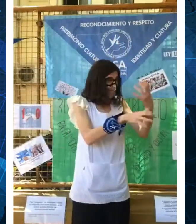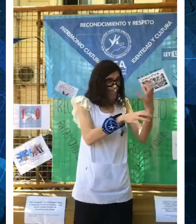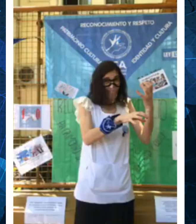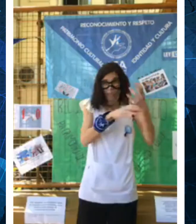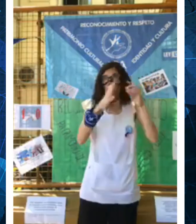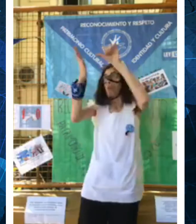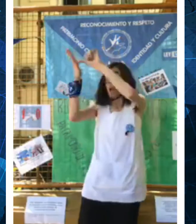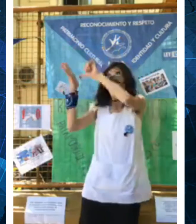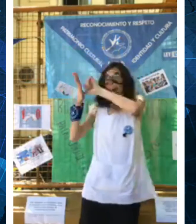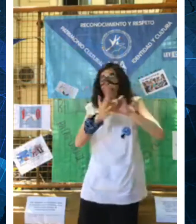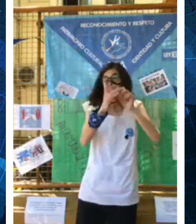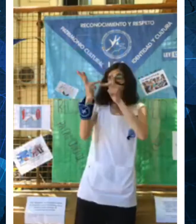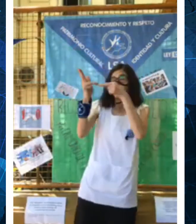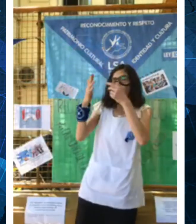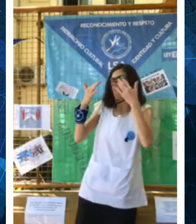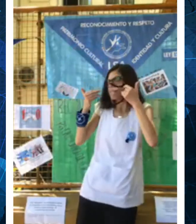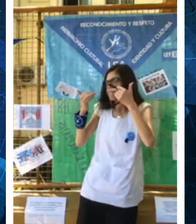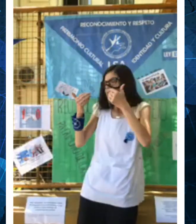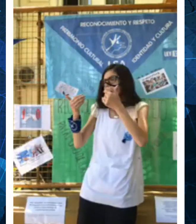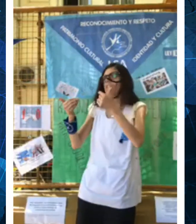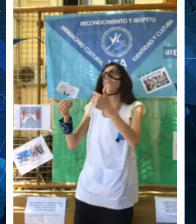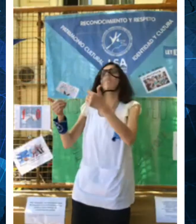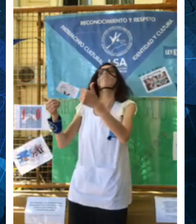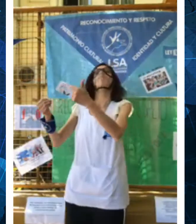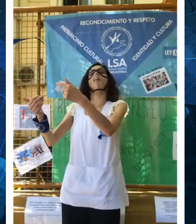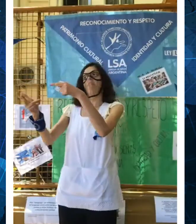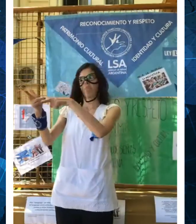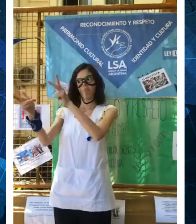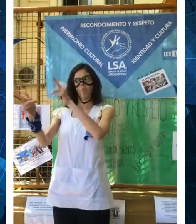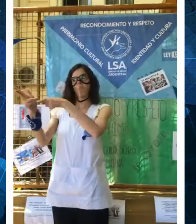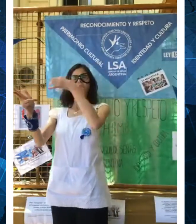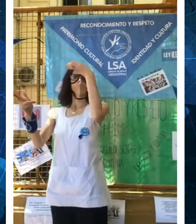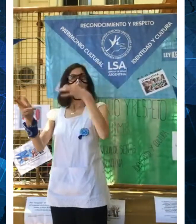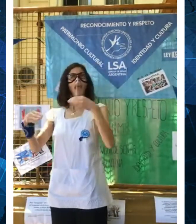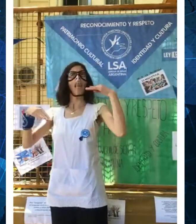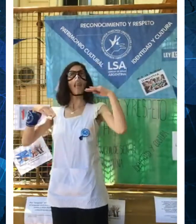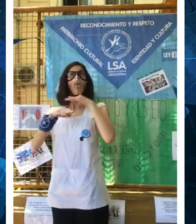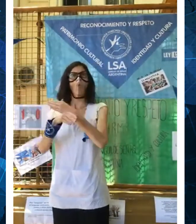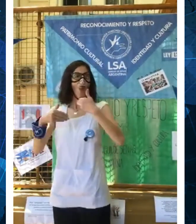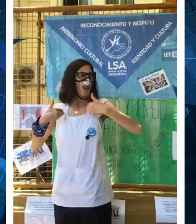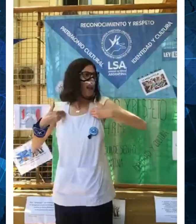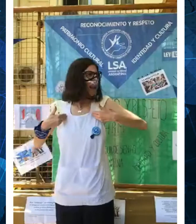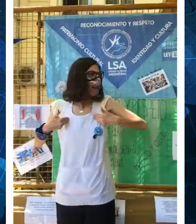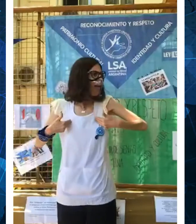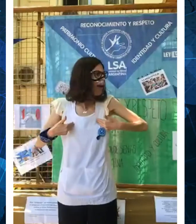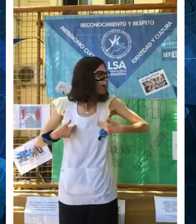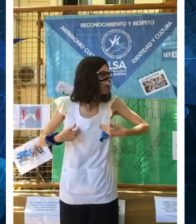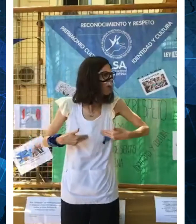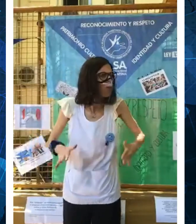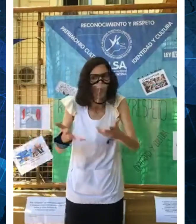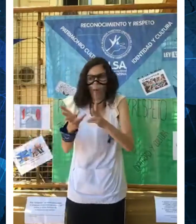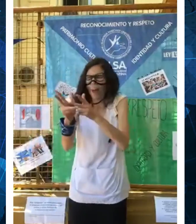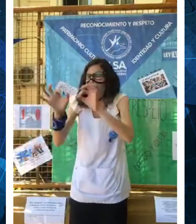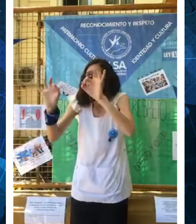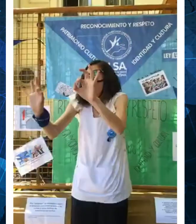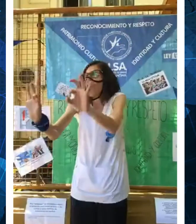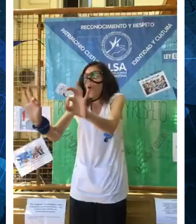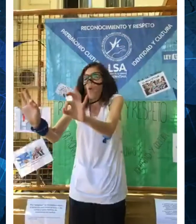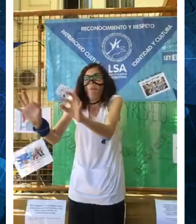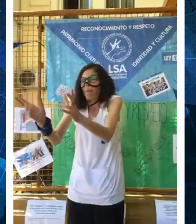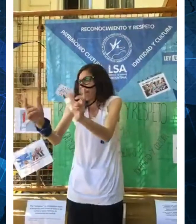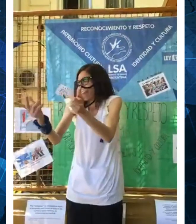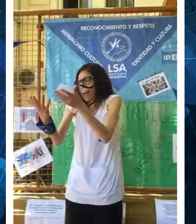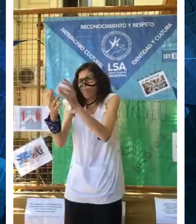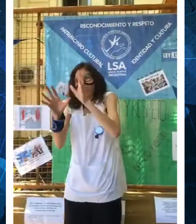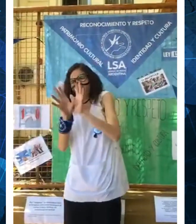Hay lingüistas alrededor del mundo, profesionales de diferentes países que han investigado las diferentes lenguas de señas y